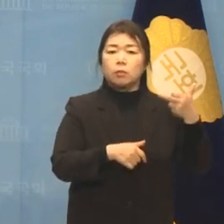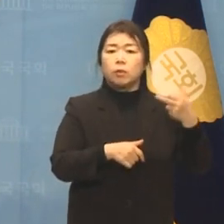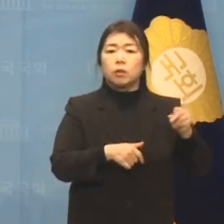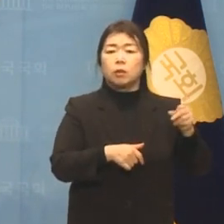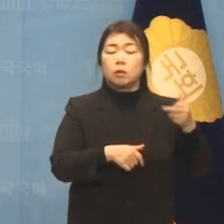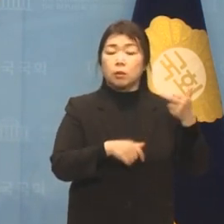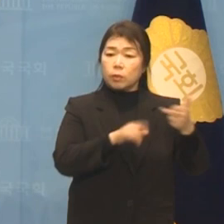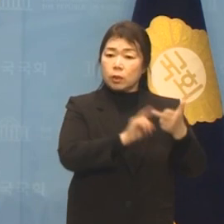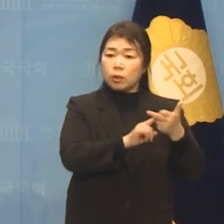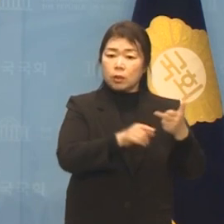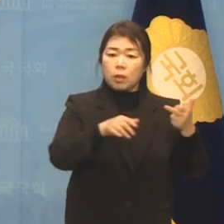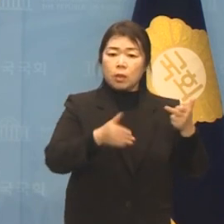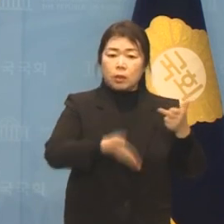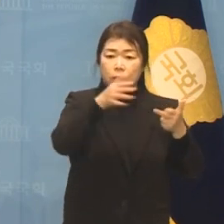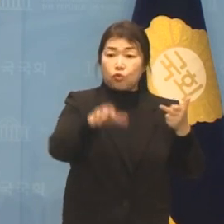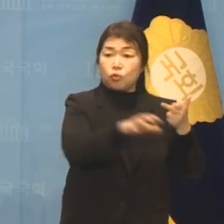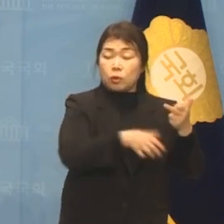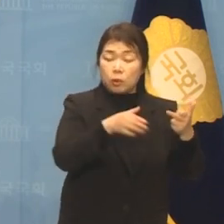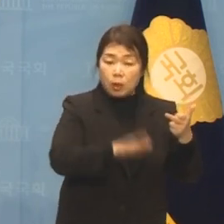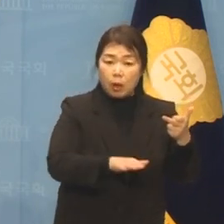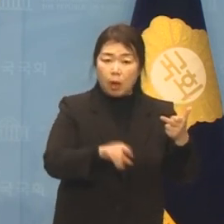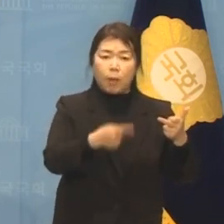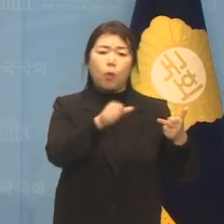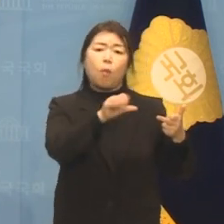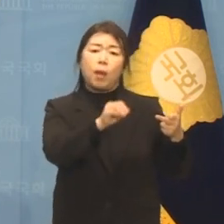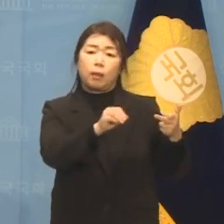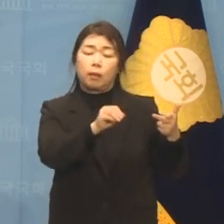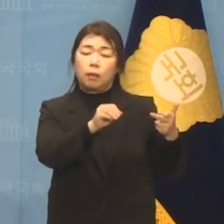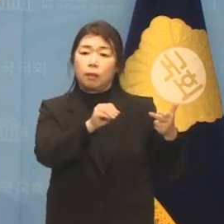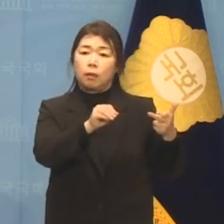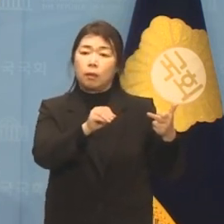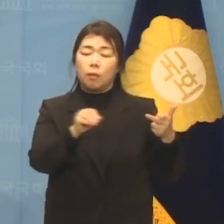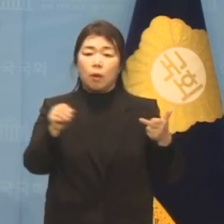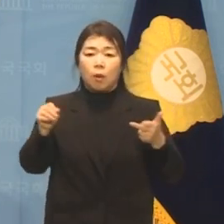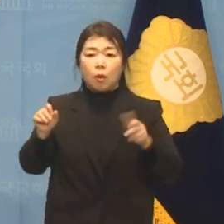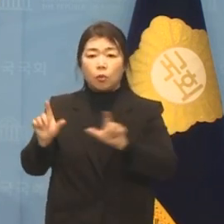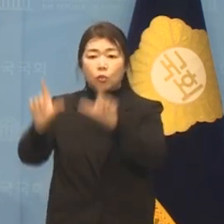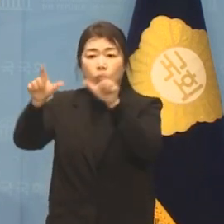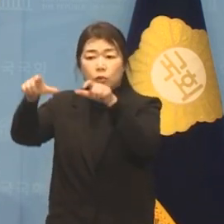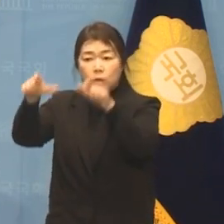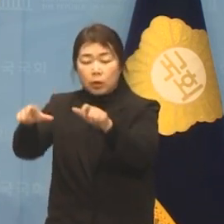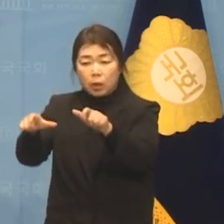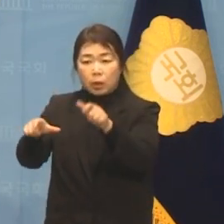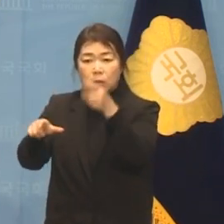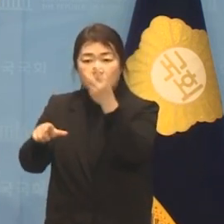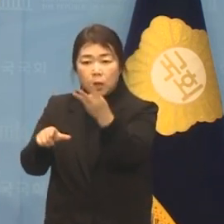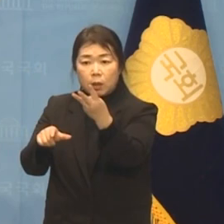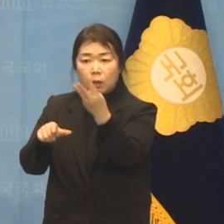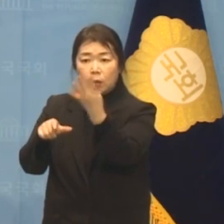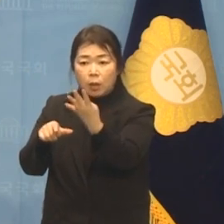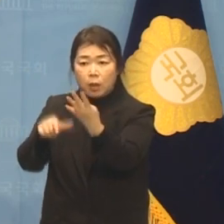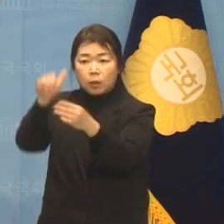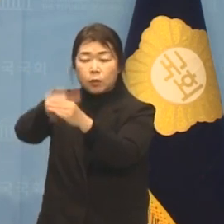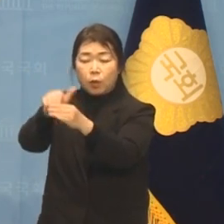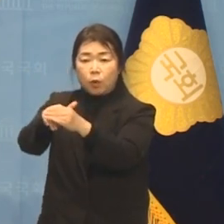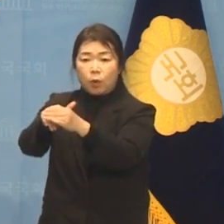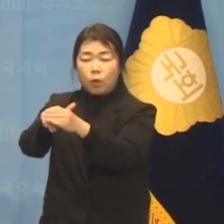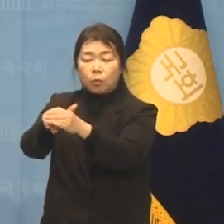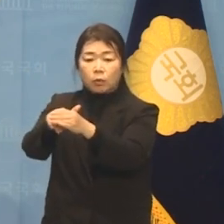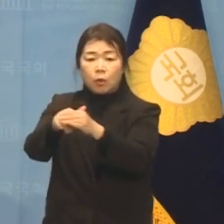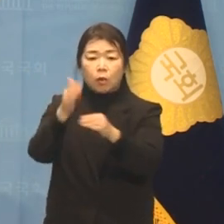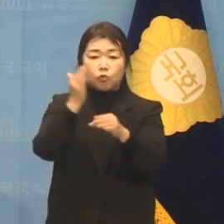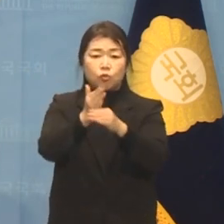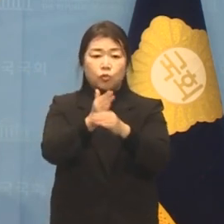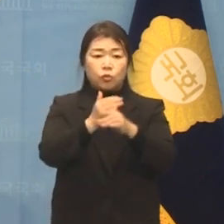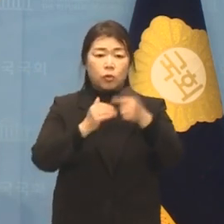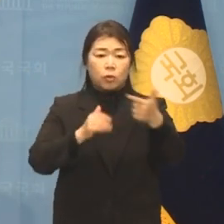17개 시군인데 105만 명으로 동북권 4개 선거구와 중부권